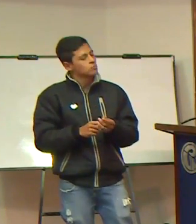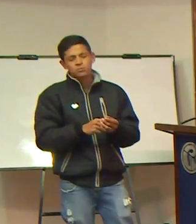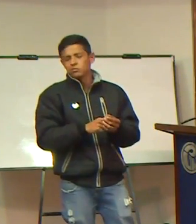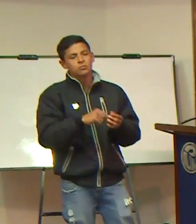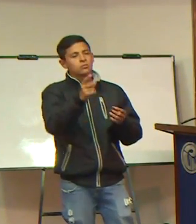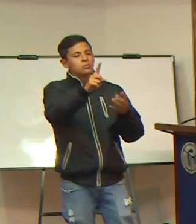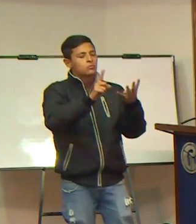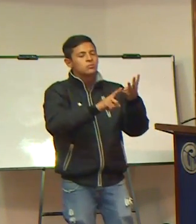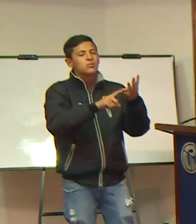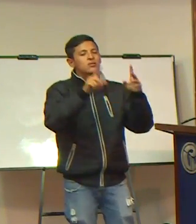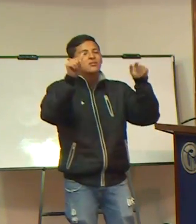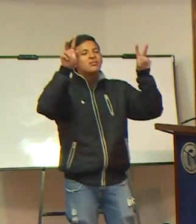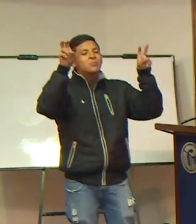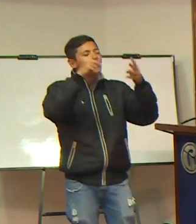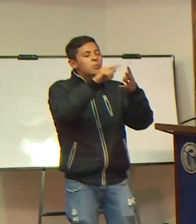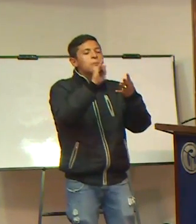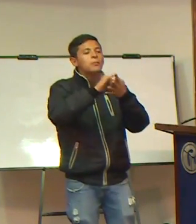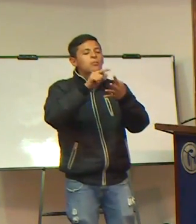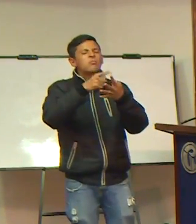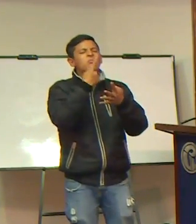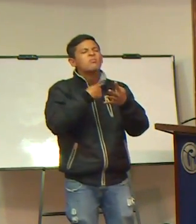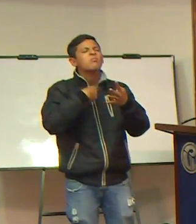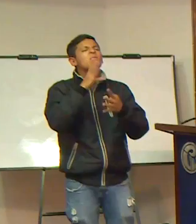SMAT. Y